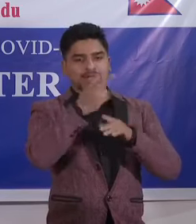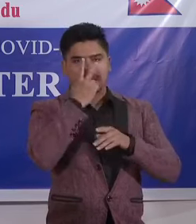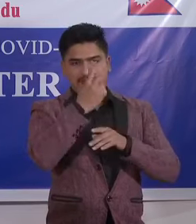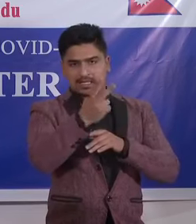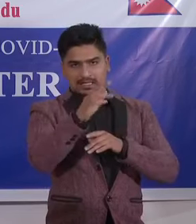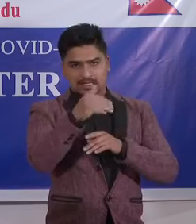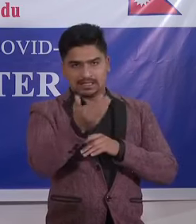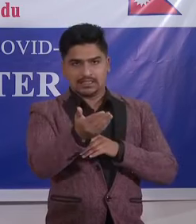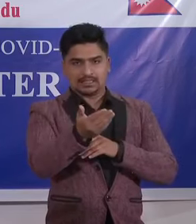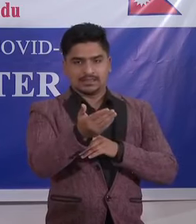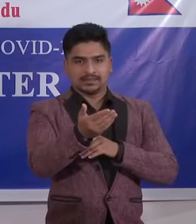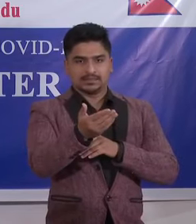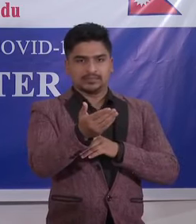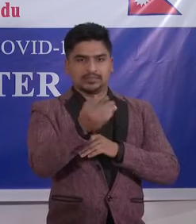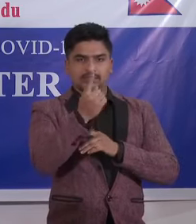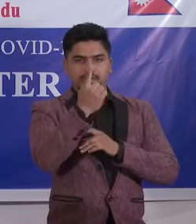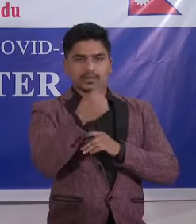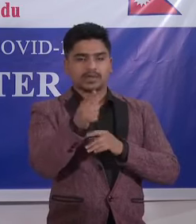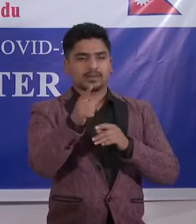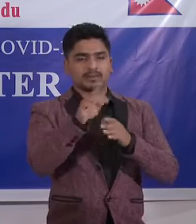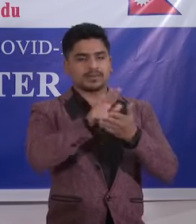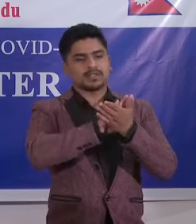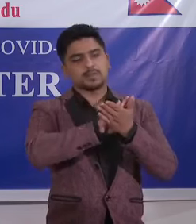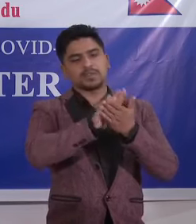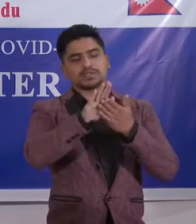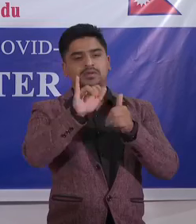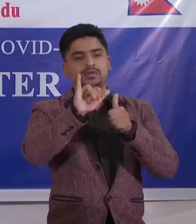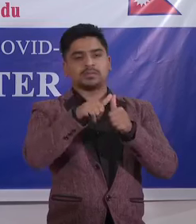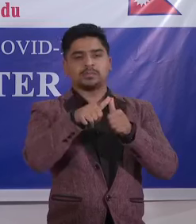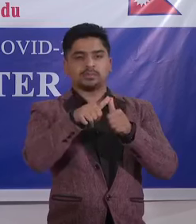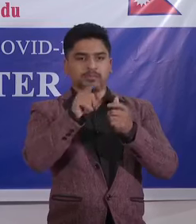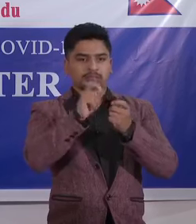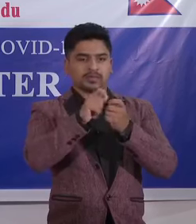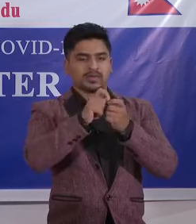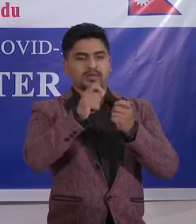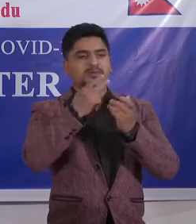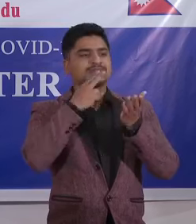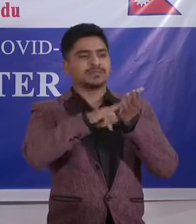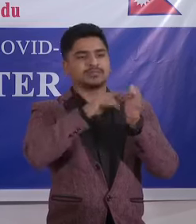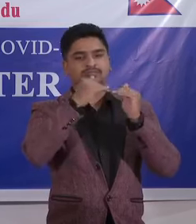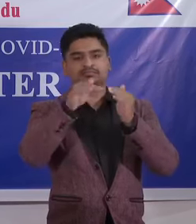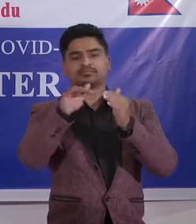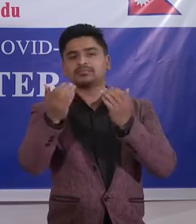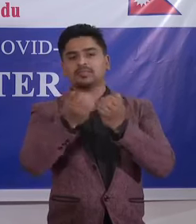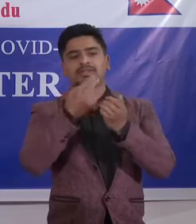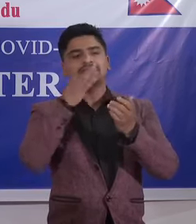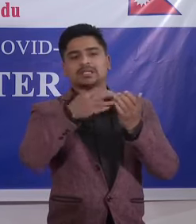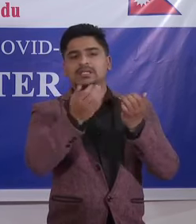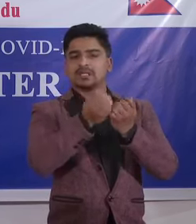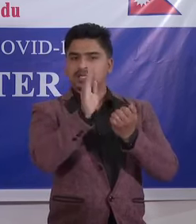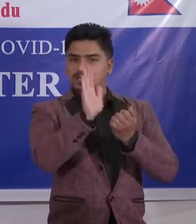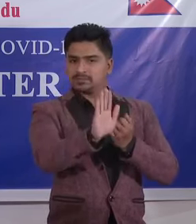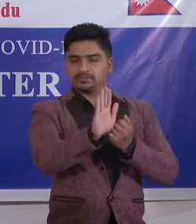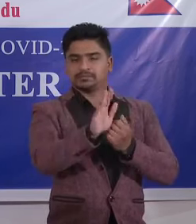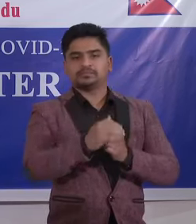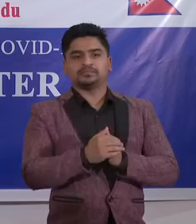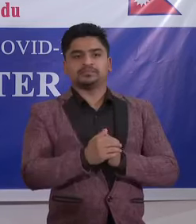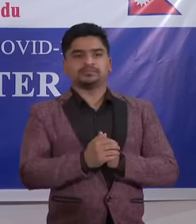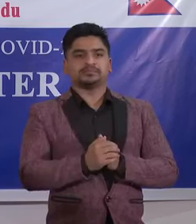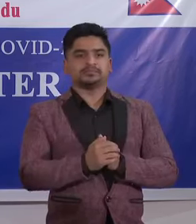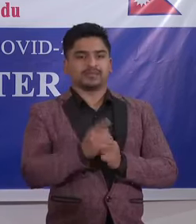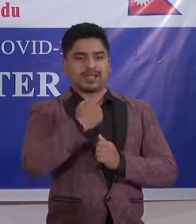यहुटा प्रस्टक हाका सहितको पत्राचार गरने आमने निने गरे का छो त्यों मसुदा चाहे तयार भईको छो